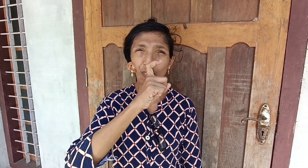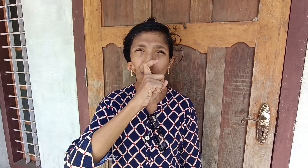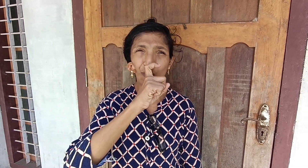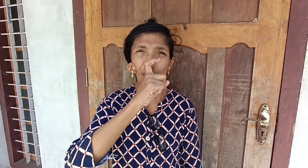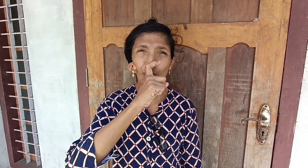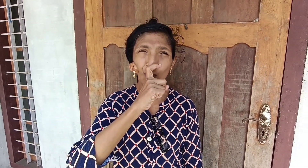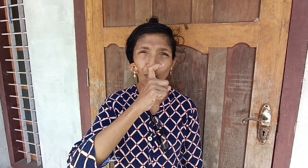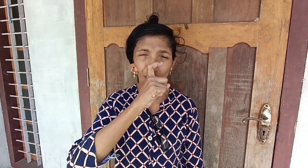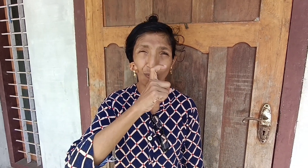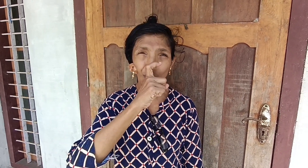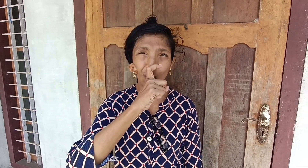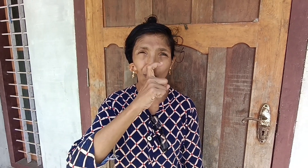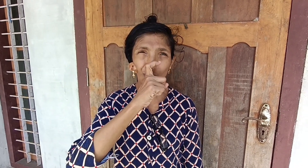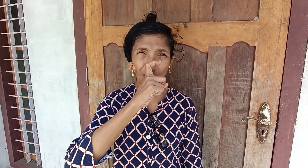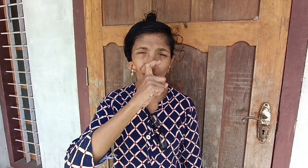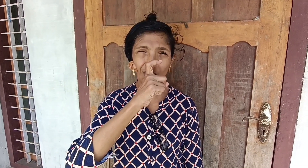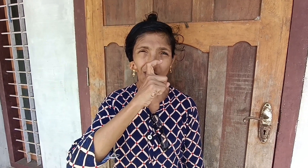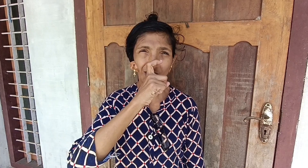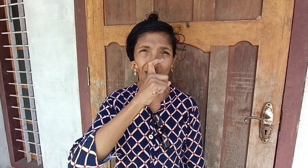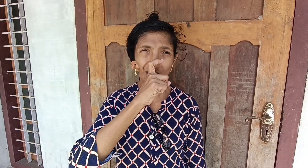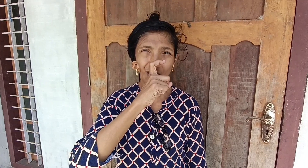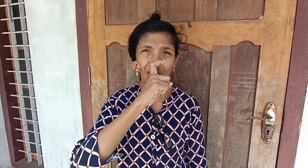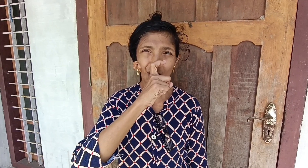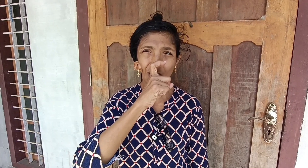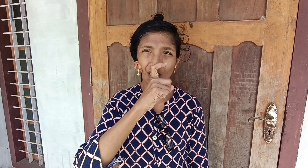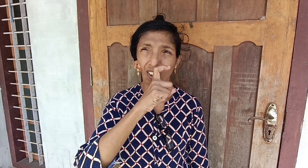കോട്ടയം മൂക്കിയല്ലോ ഇങ്ങനെ ഇങ്ങനാണ് കോട്ടയം